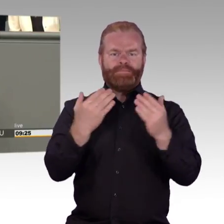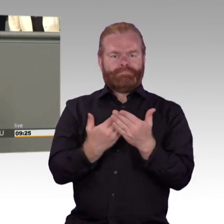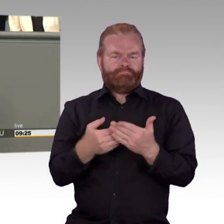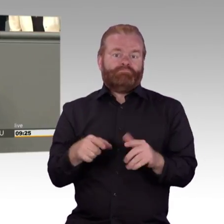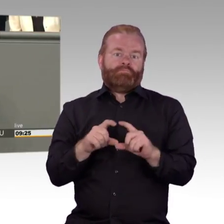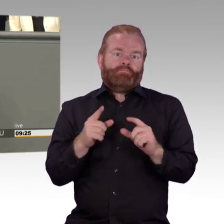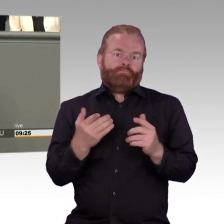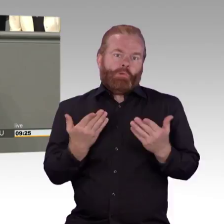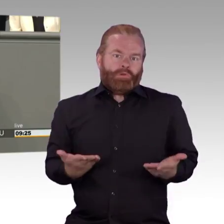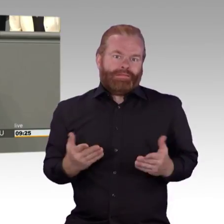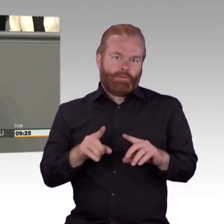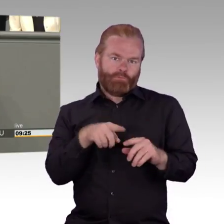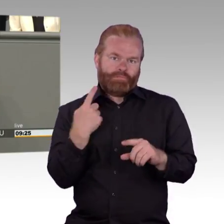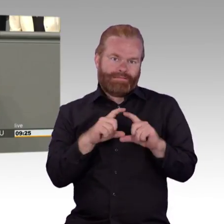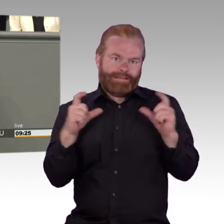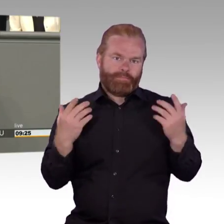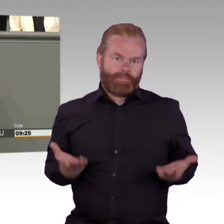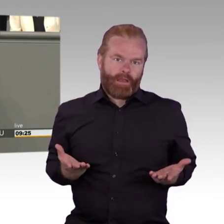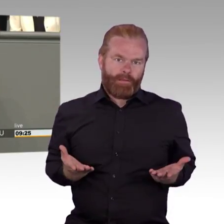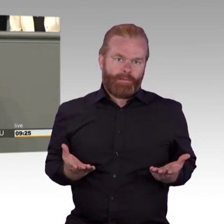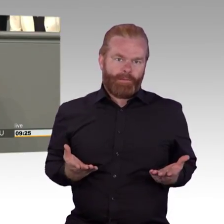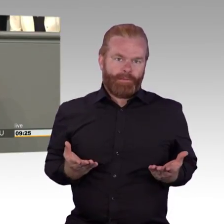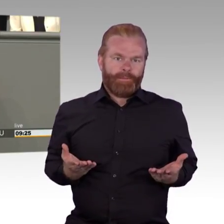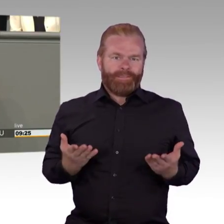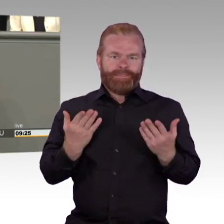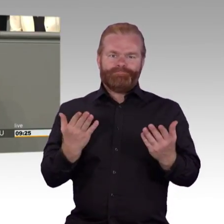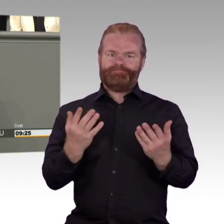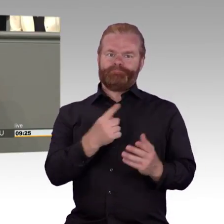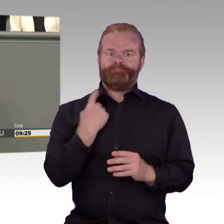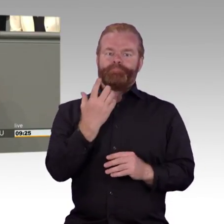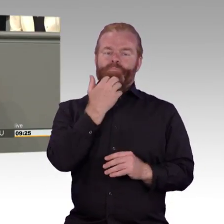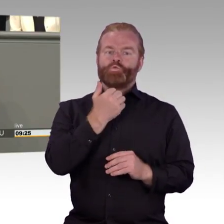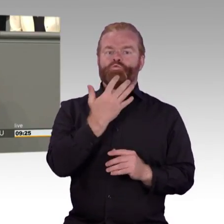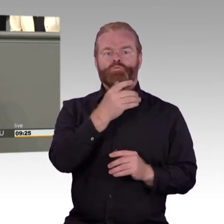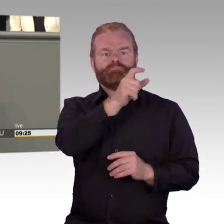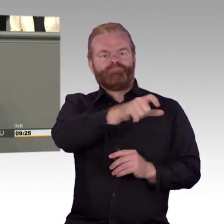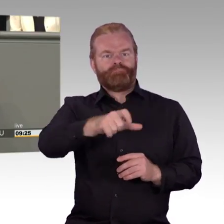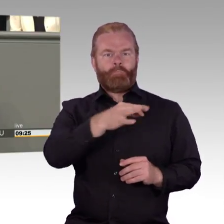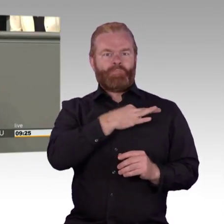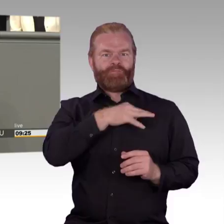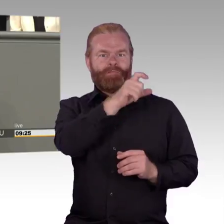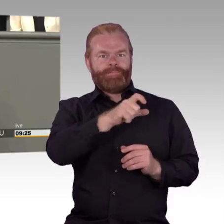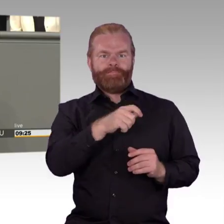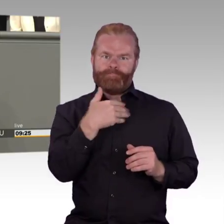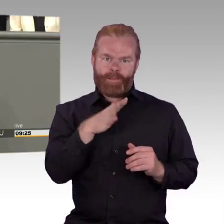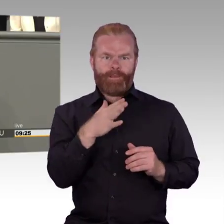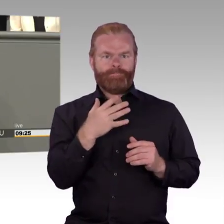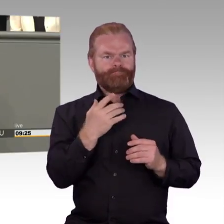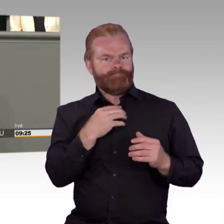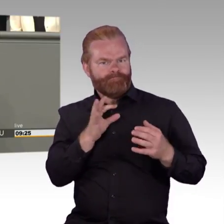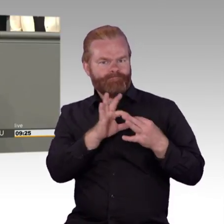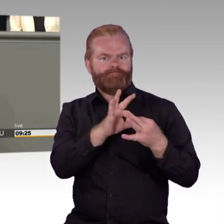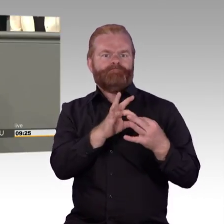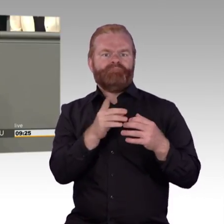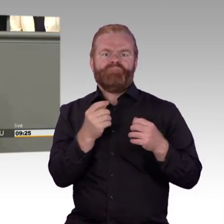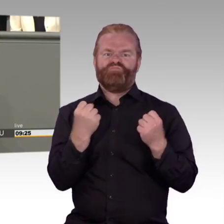die Expertise mitbringt und der sich auch nicht einschüchtern lässt, wenn auf der anderen Seite eben teure Verbände agieren. Aber